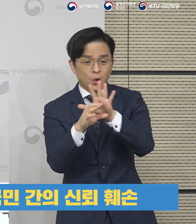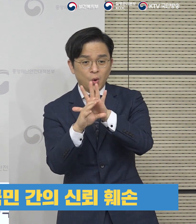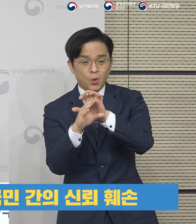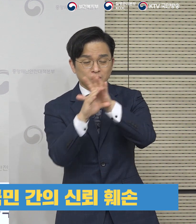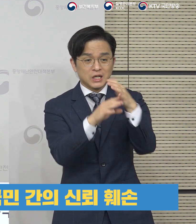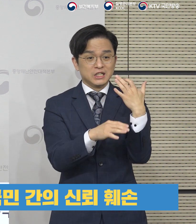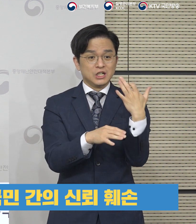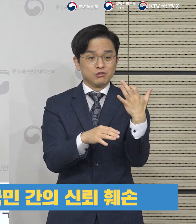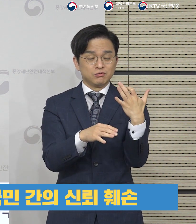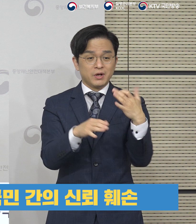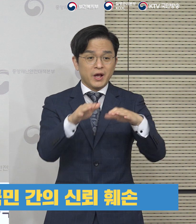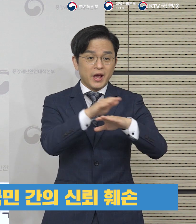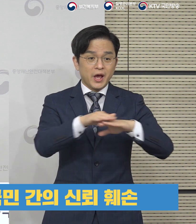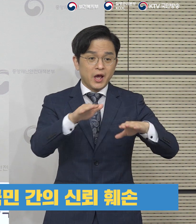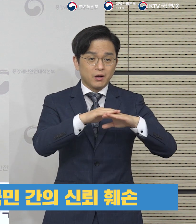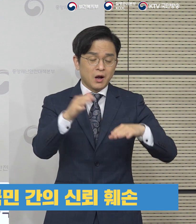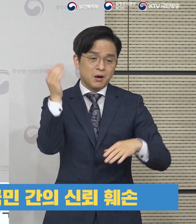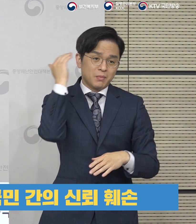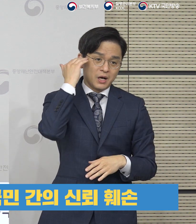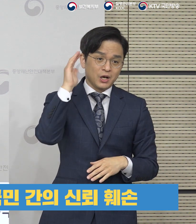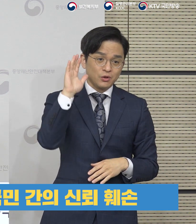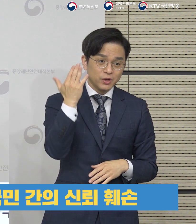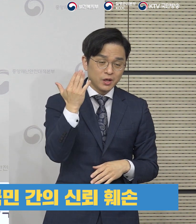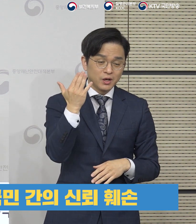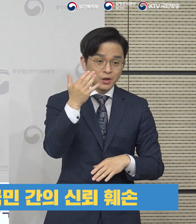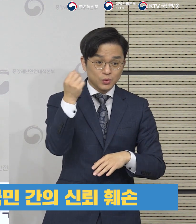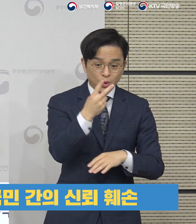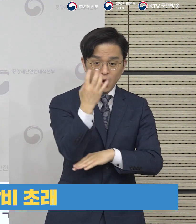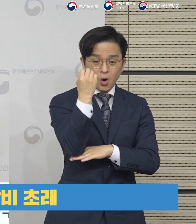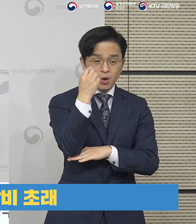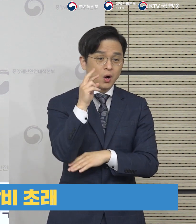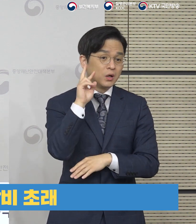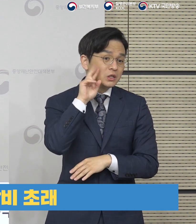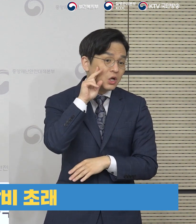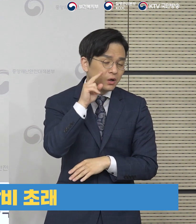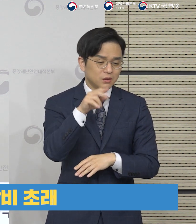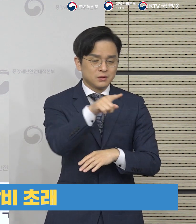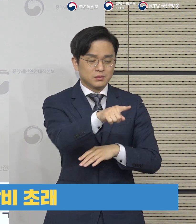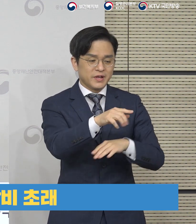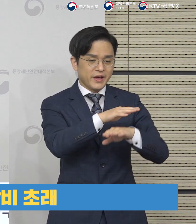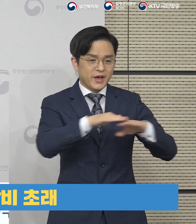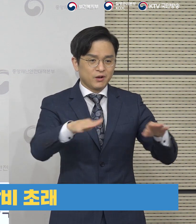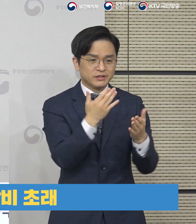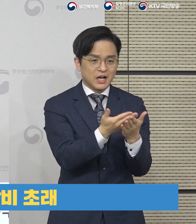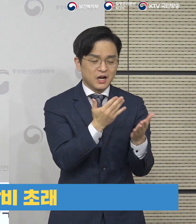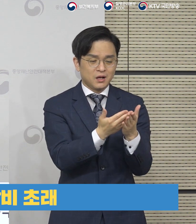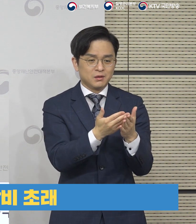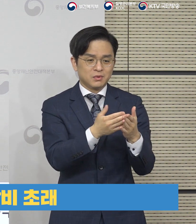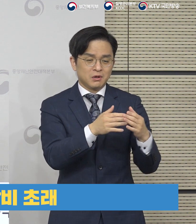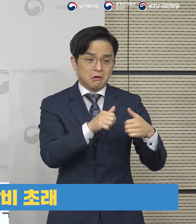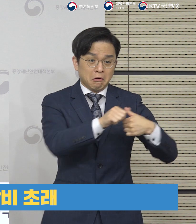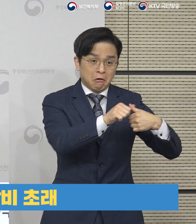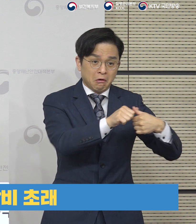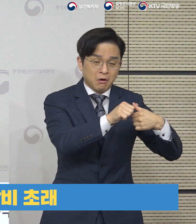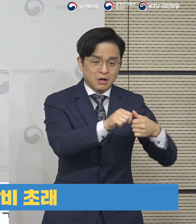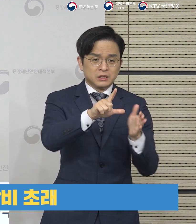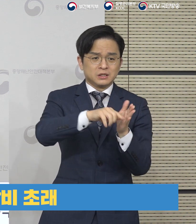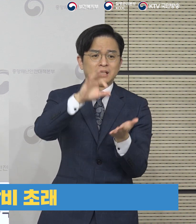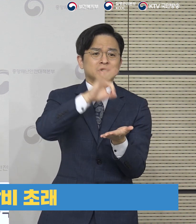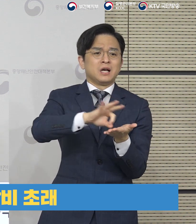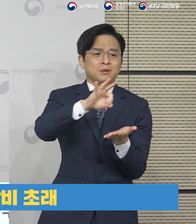지장을 초래할 뿐만이 아니라 방역 업무에 매진하여야 할 당국이 잘못된 보도를 해명하느라 행정력을